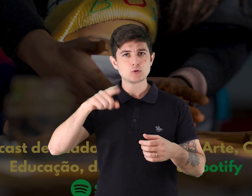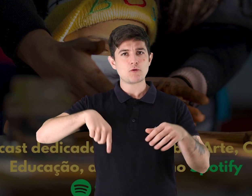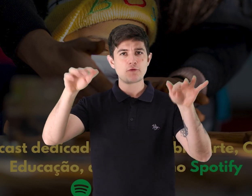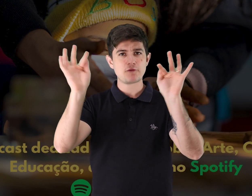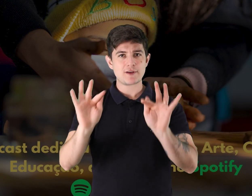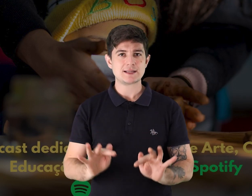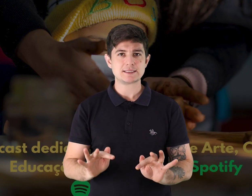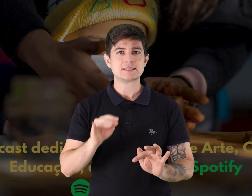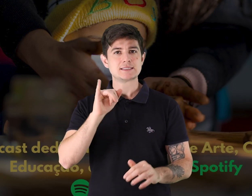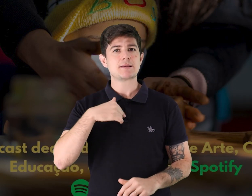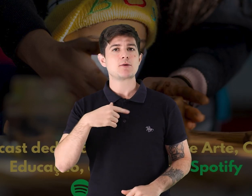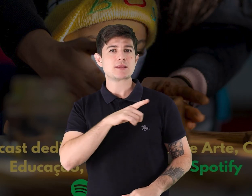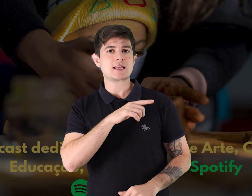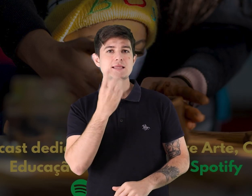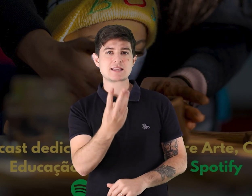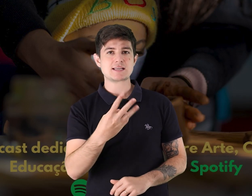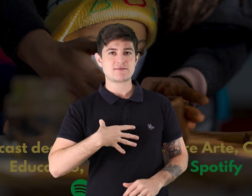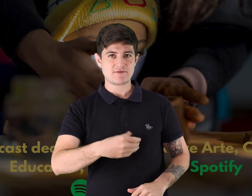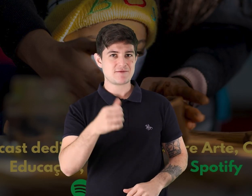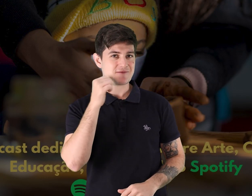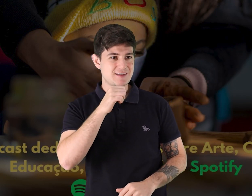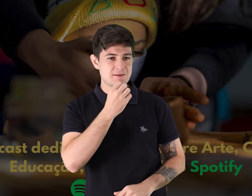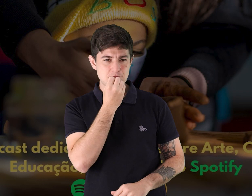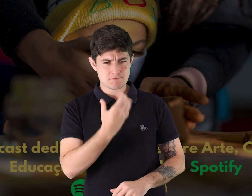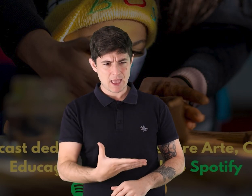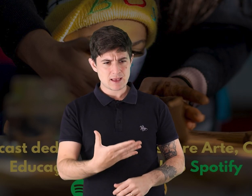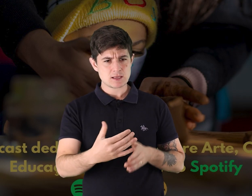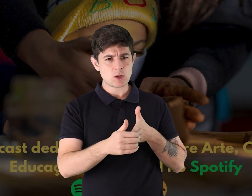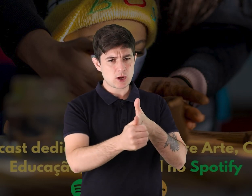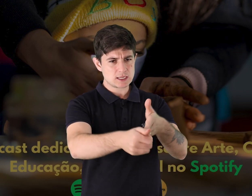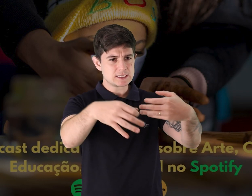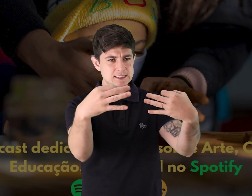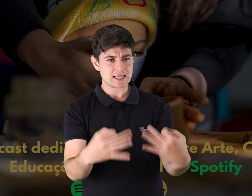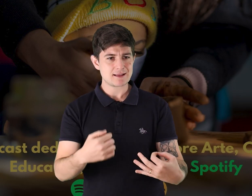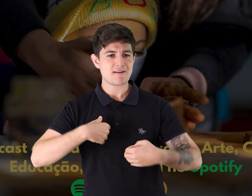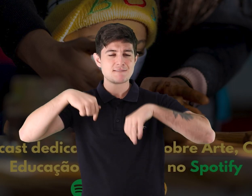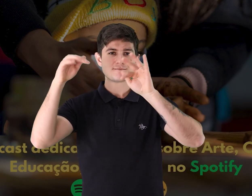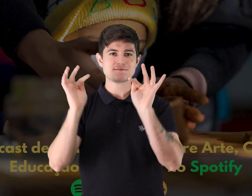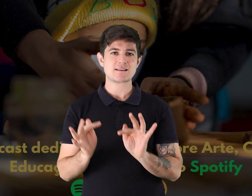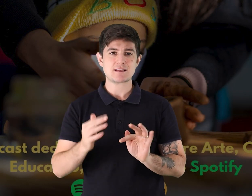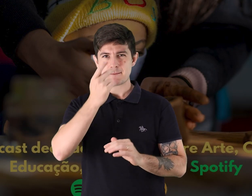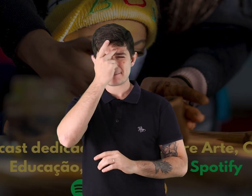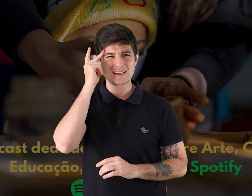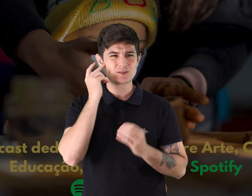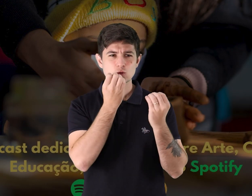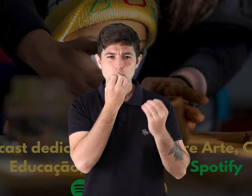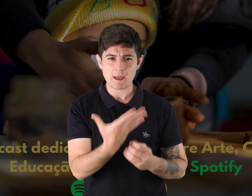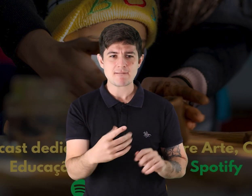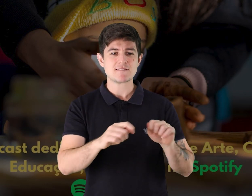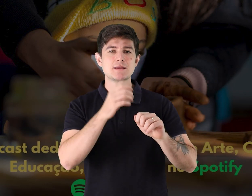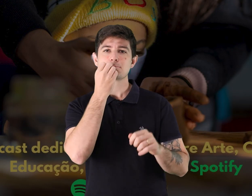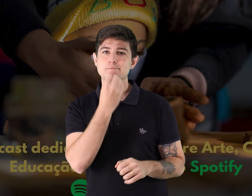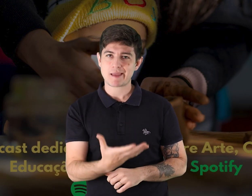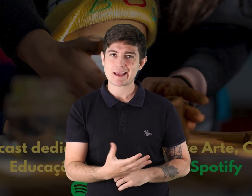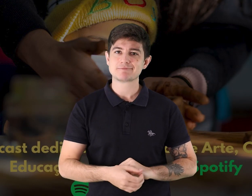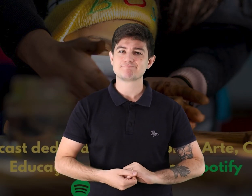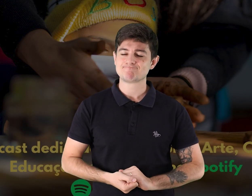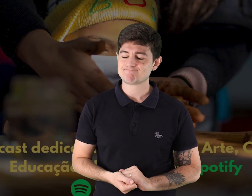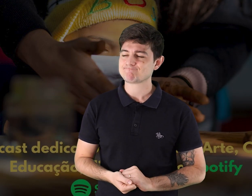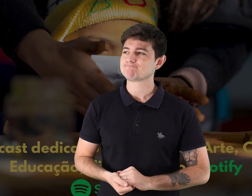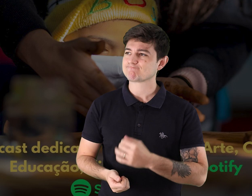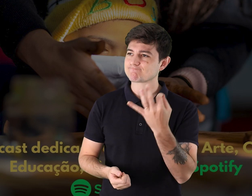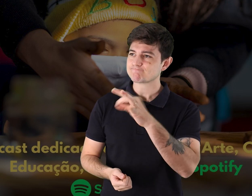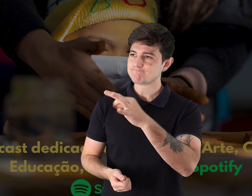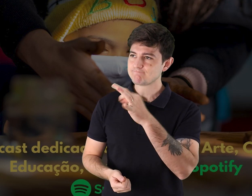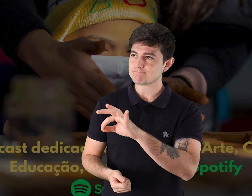mãe, eu sou feliz se eu tiver as minhas 3 filhas bem encaminhadas. Sim. E pessoas do bem fazendo